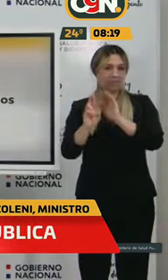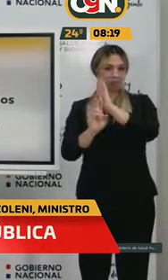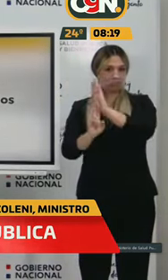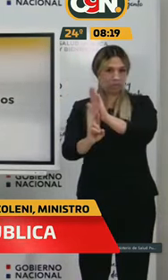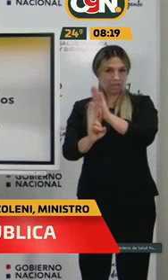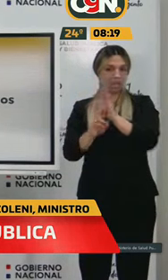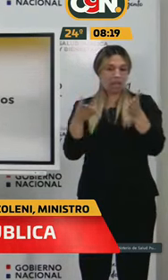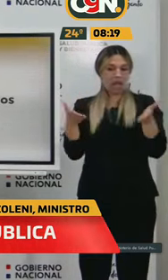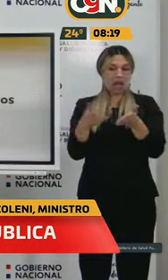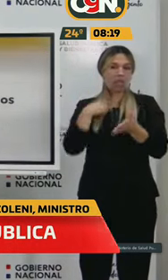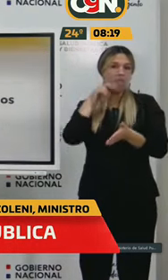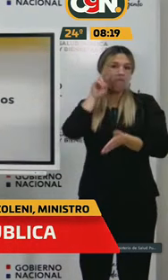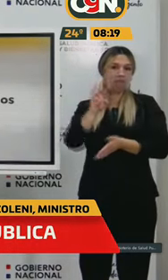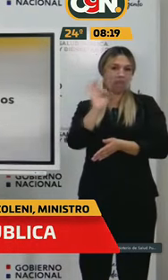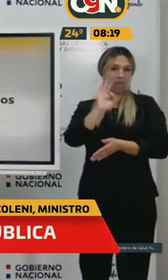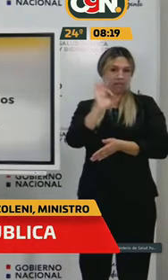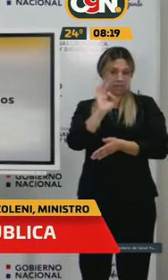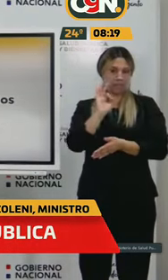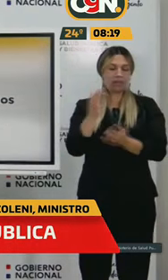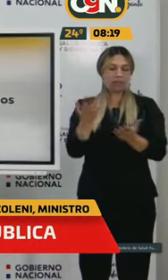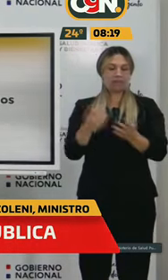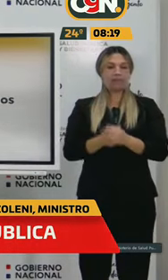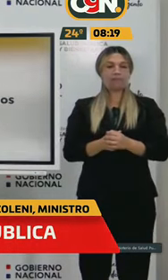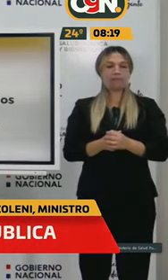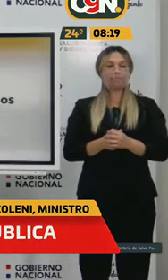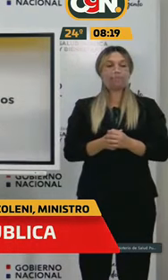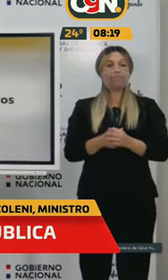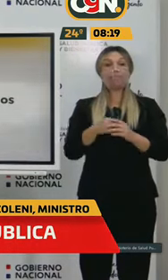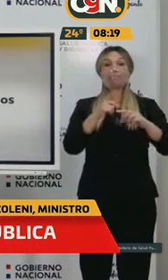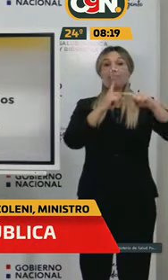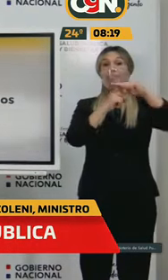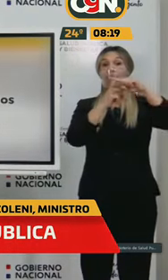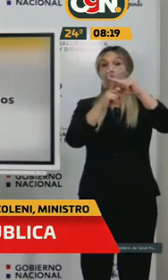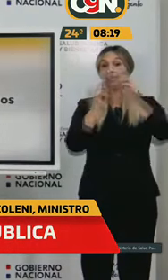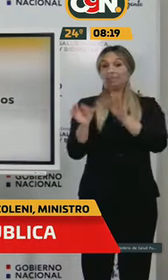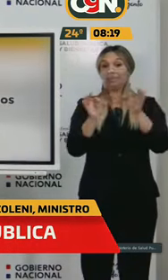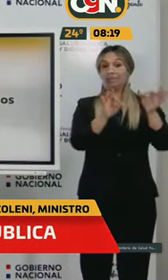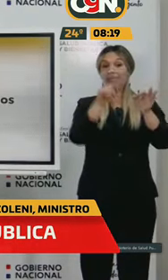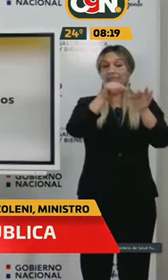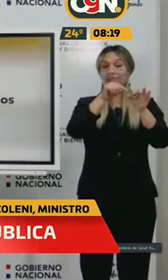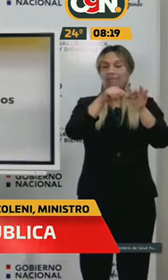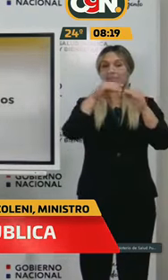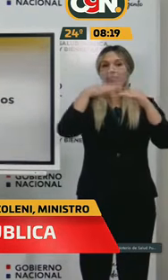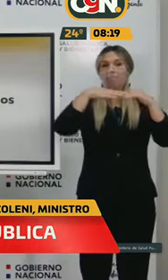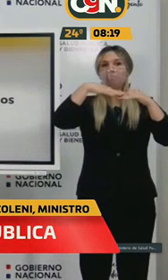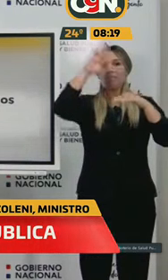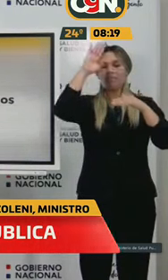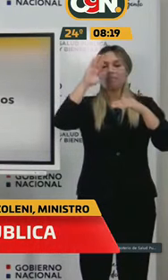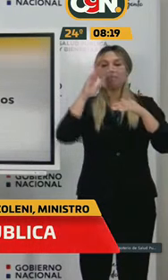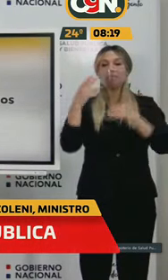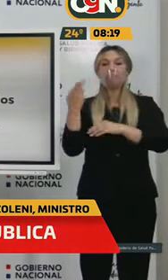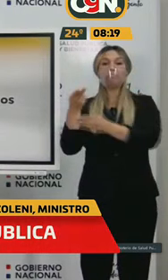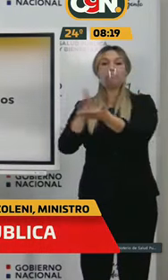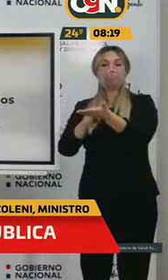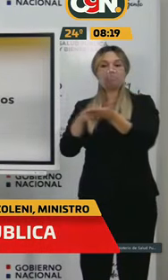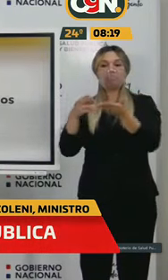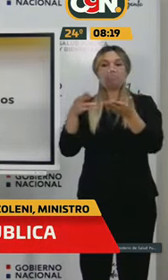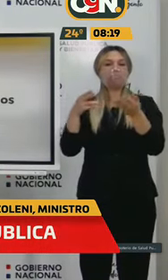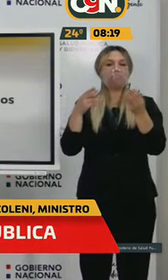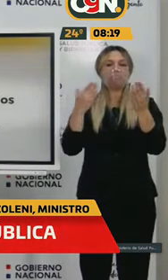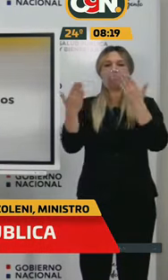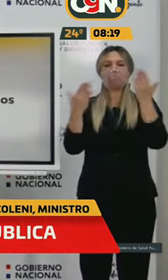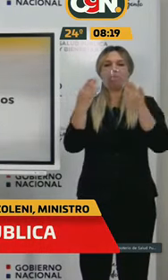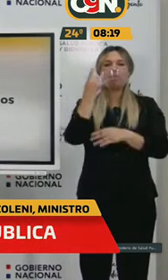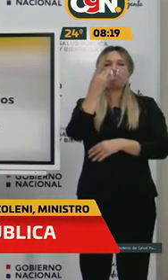momento. De hecho, la duplicación de casos y de fallecidos hoy está por encima de 80